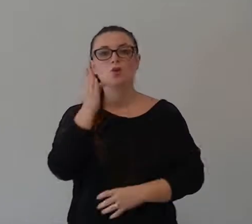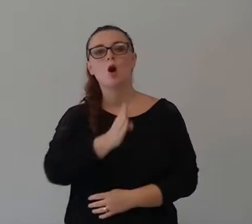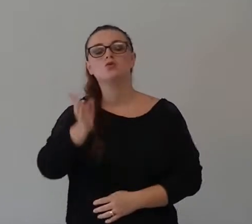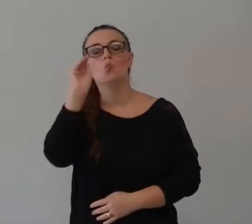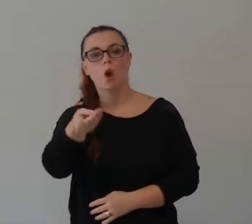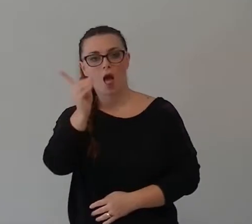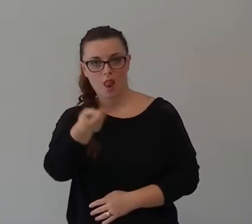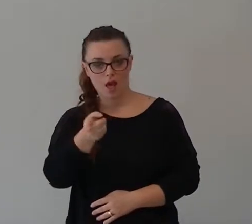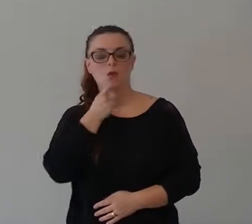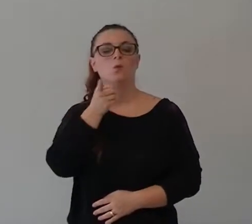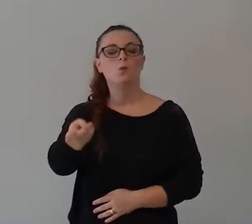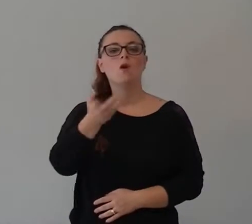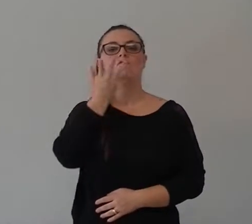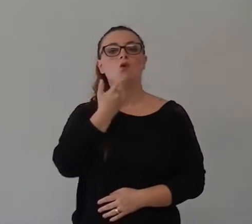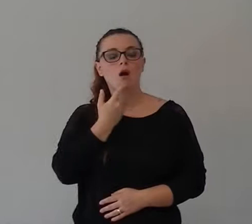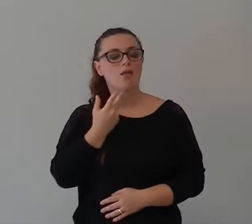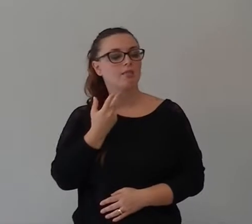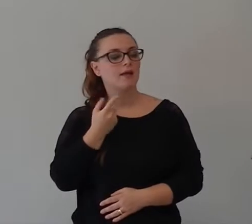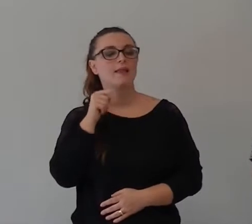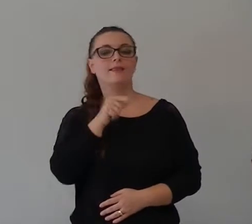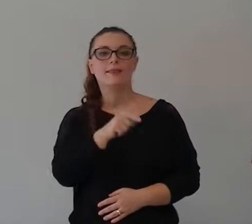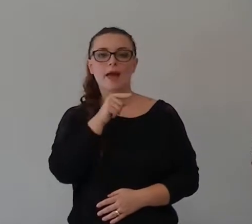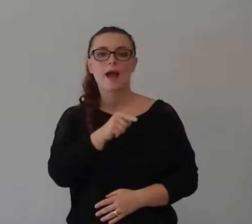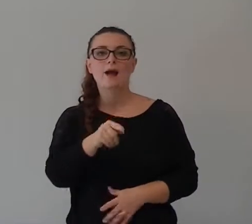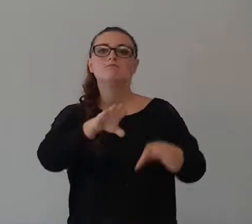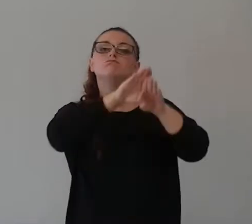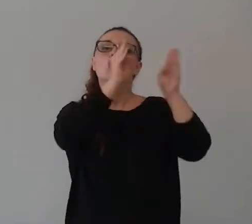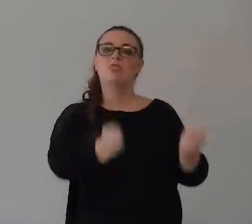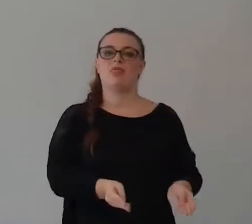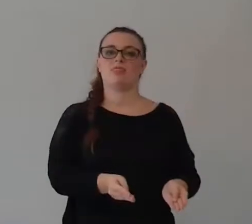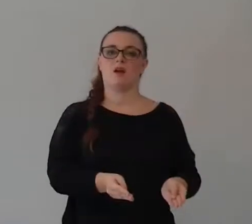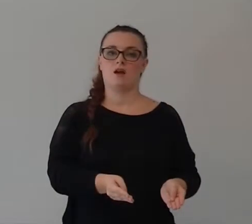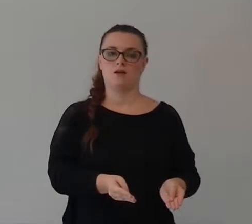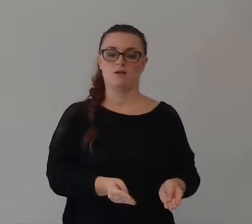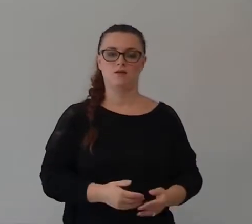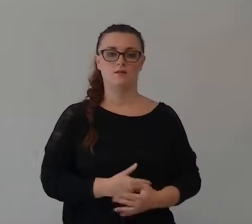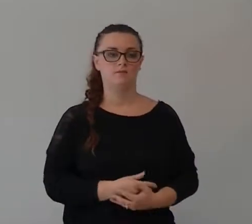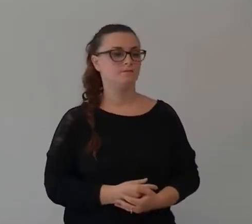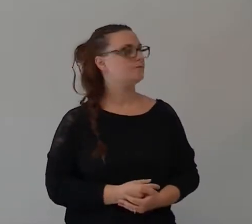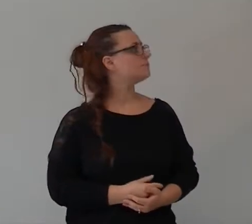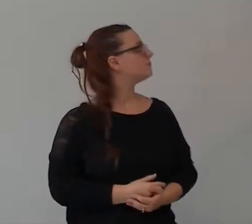occupa della sicurezza di Ruth. Guardate i versetti